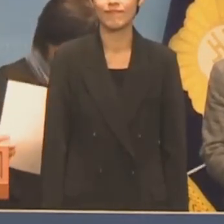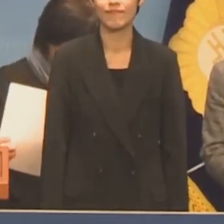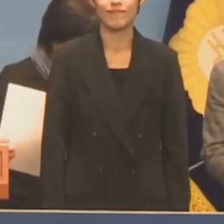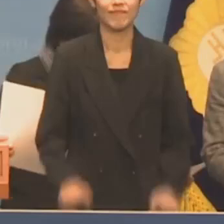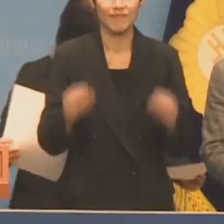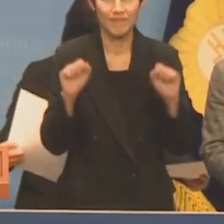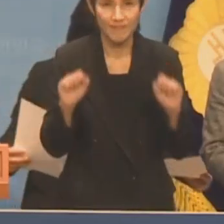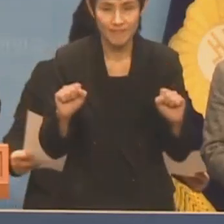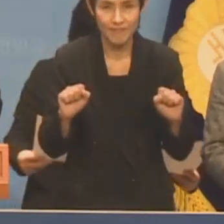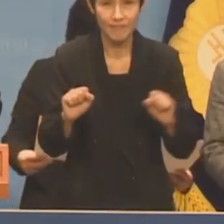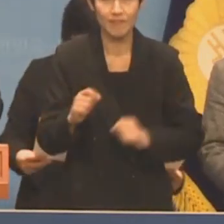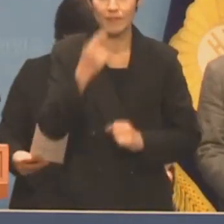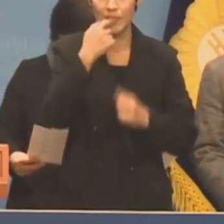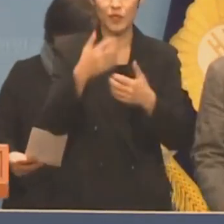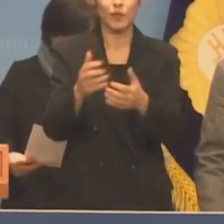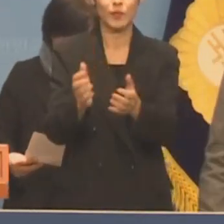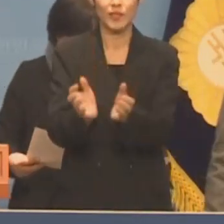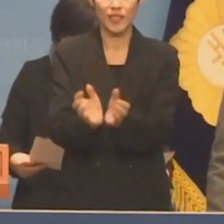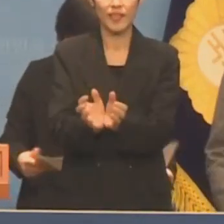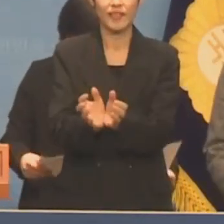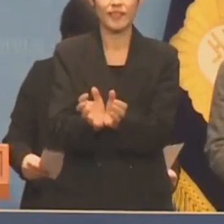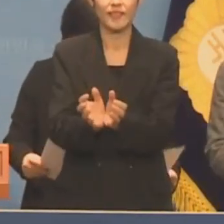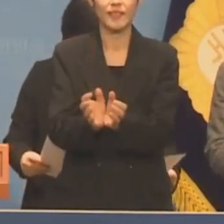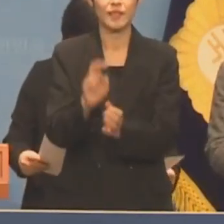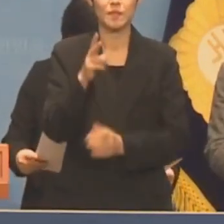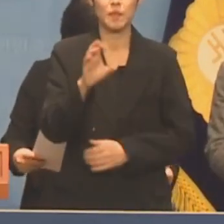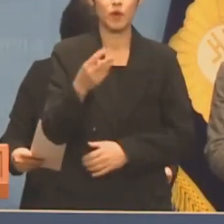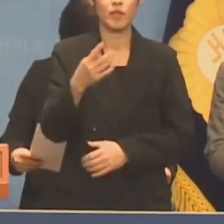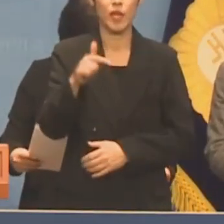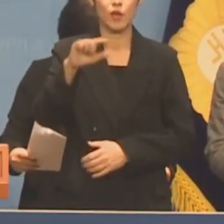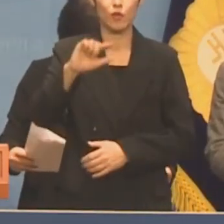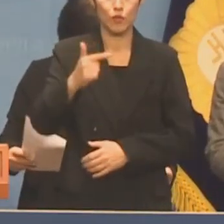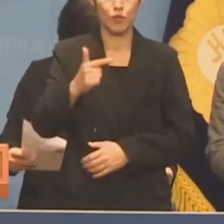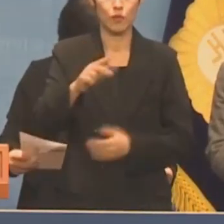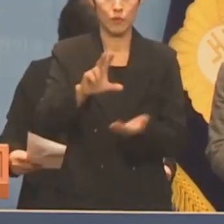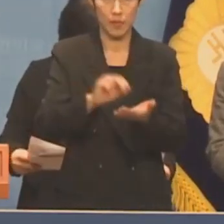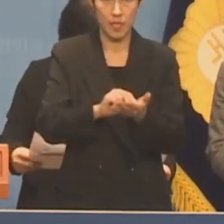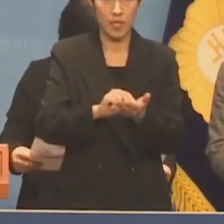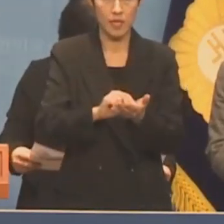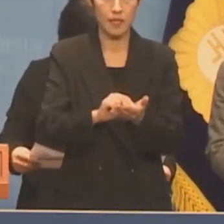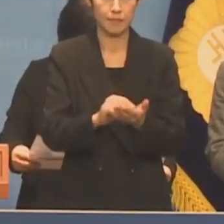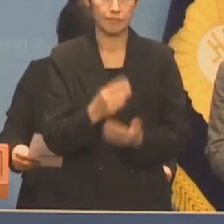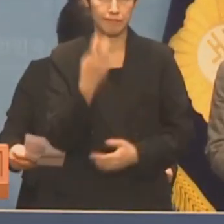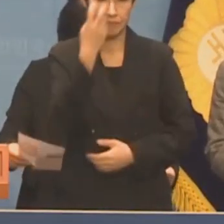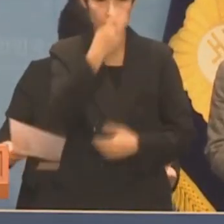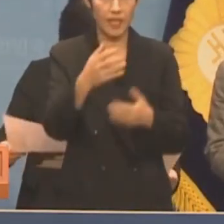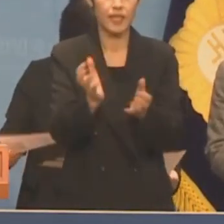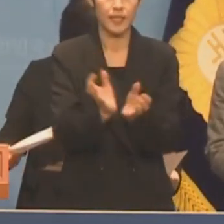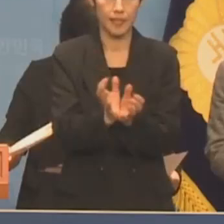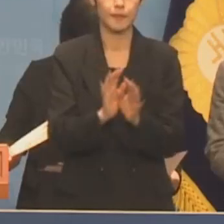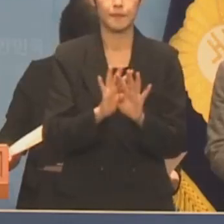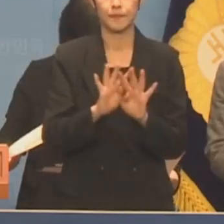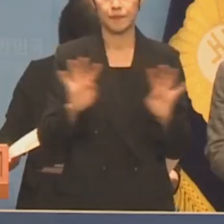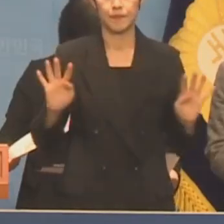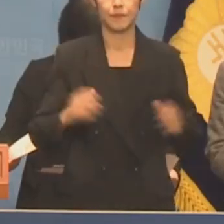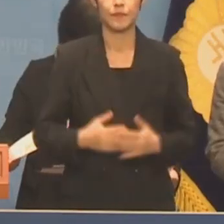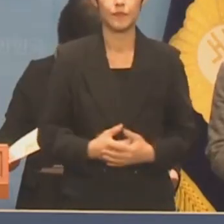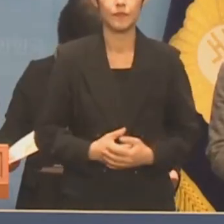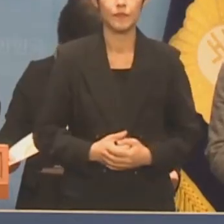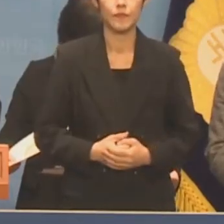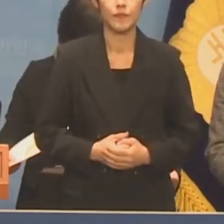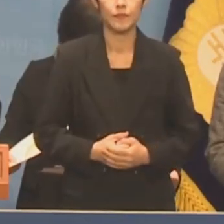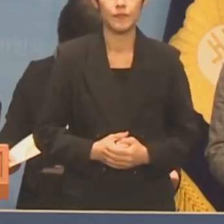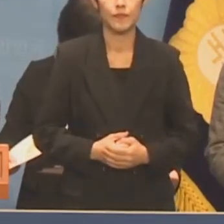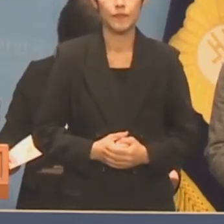네, 안녕하십니까. 더불어민주당 명태균 게이트 진상조사단입니다. 오늘 명태균 게이트에